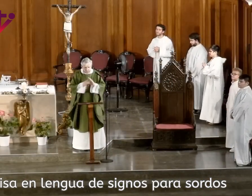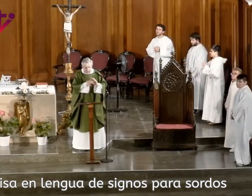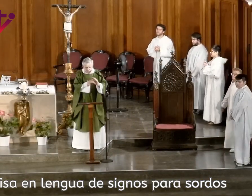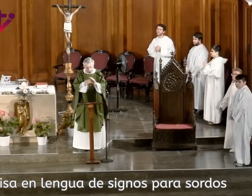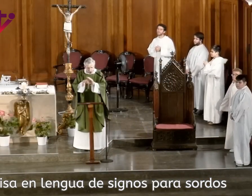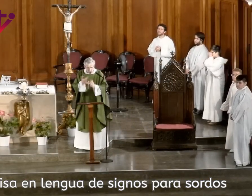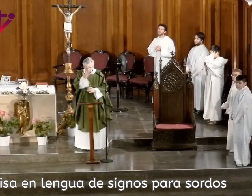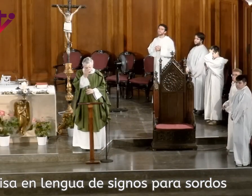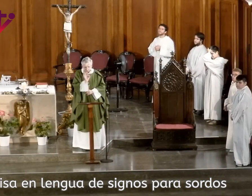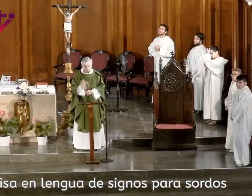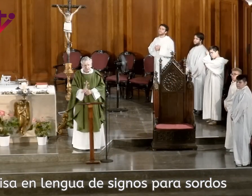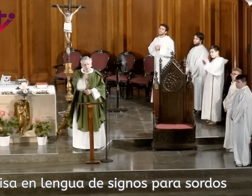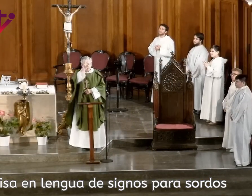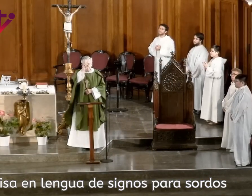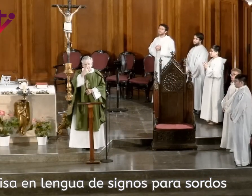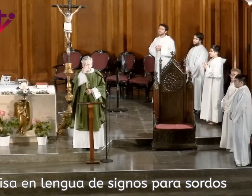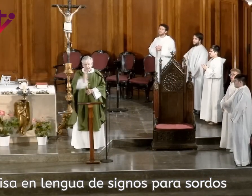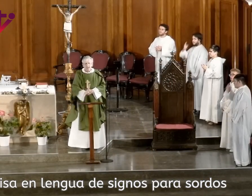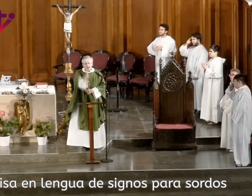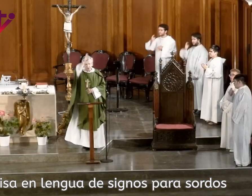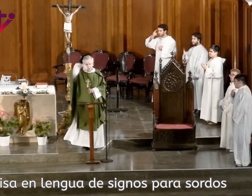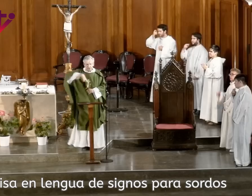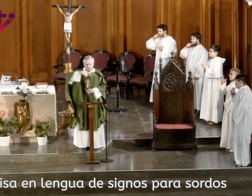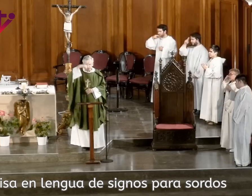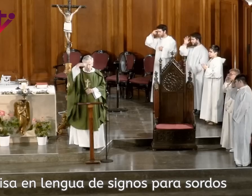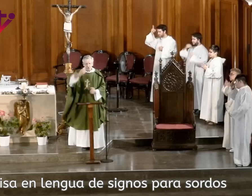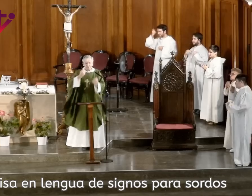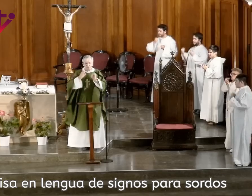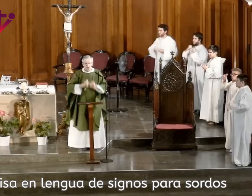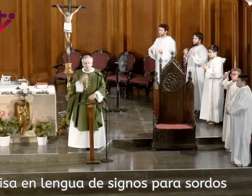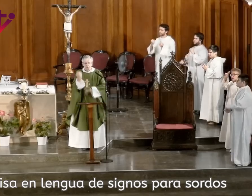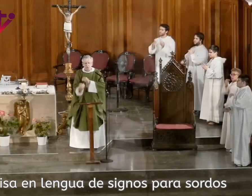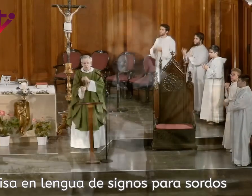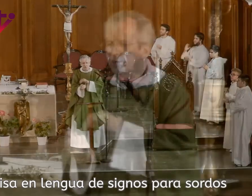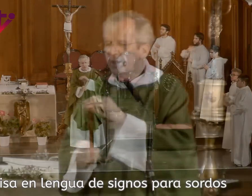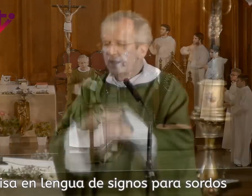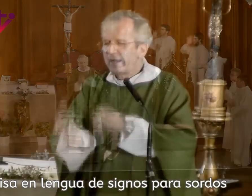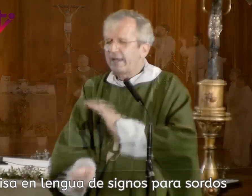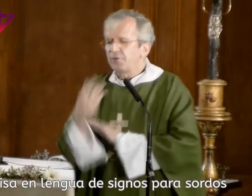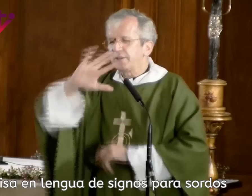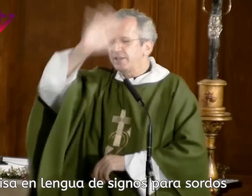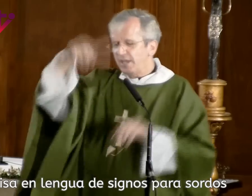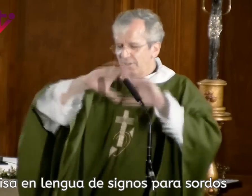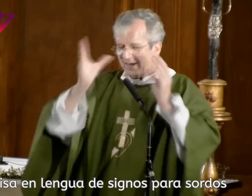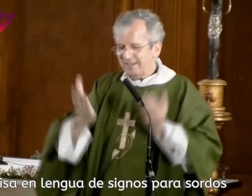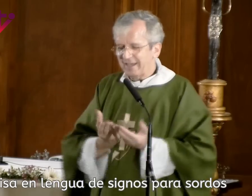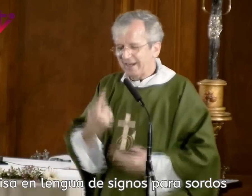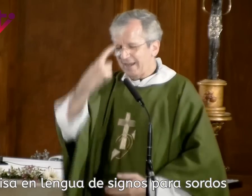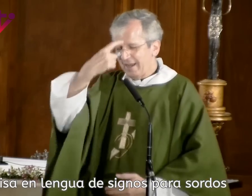Y ahora todos juntos profesamos la fe. Creo en Dios Padre Todopoderoso, Creador del cielo y de la tierra.